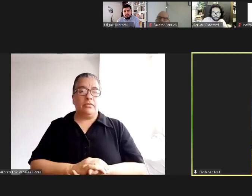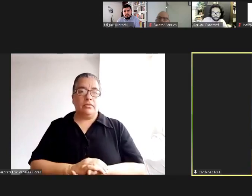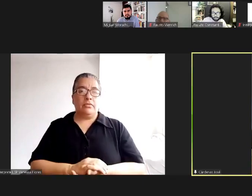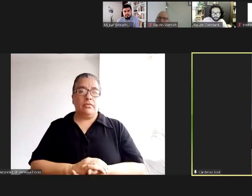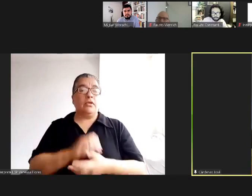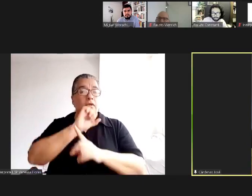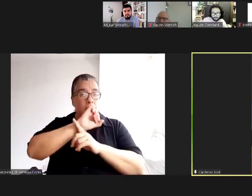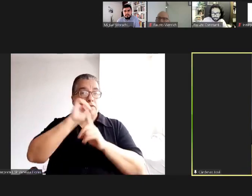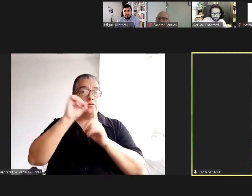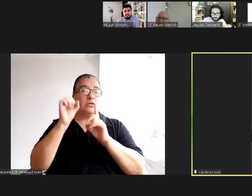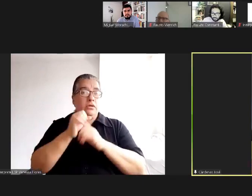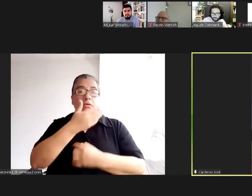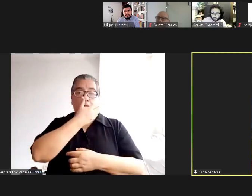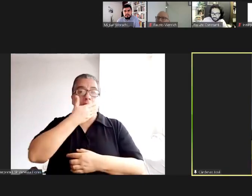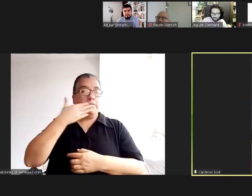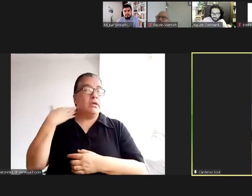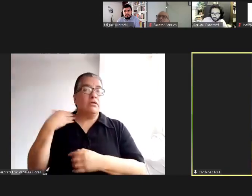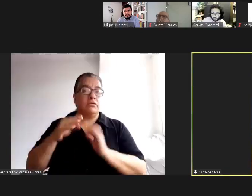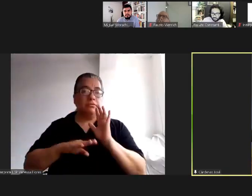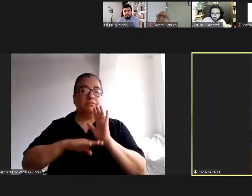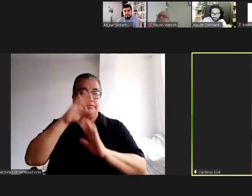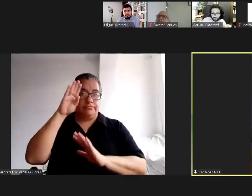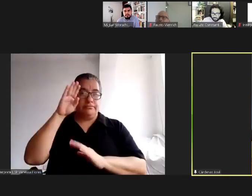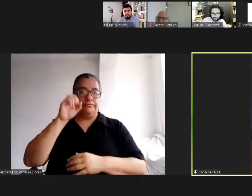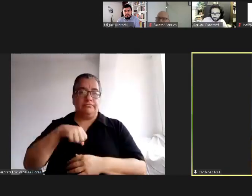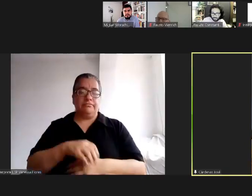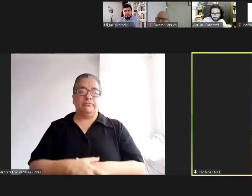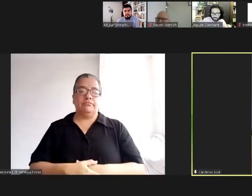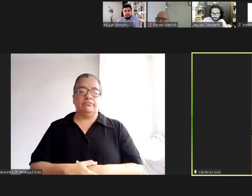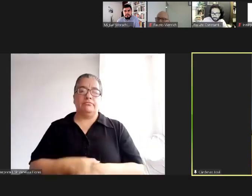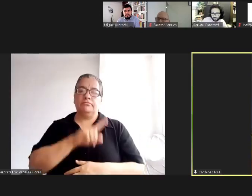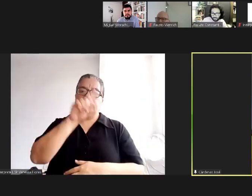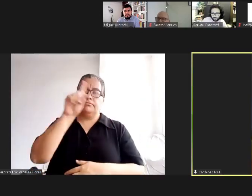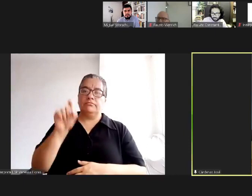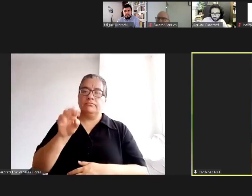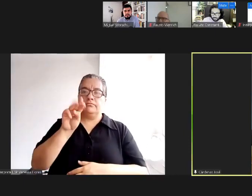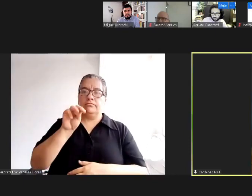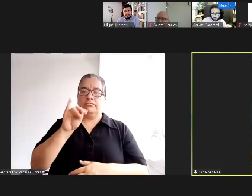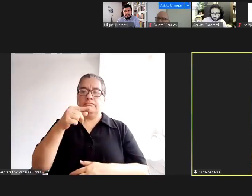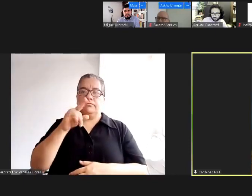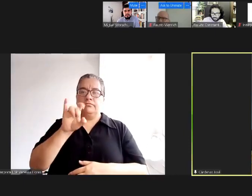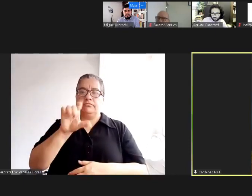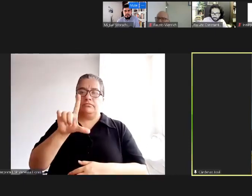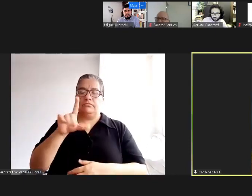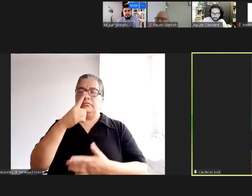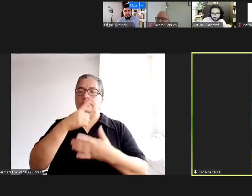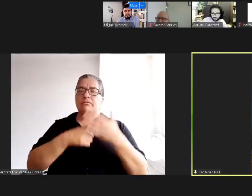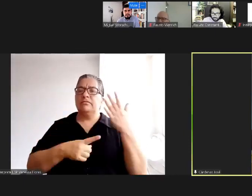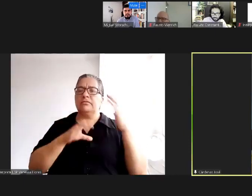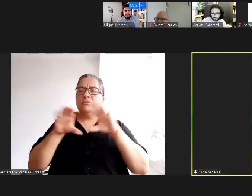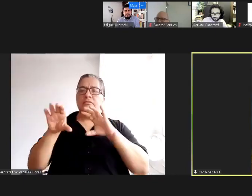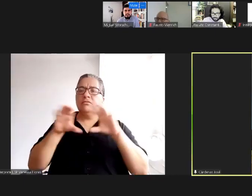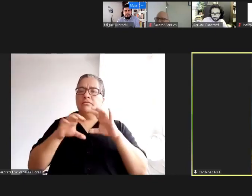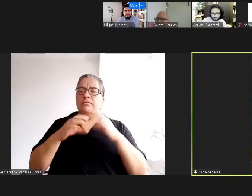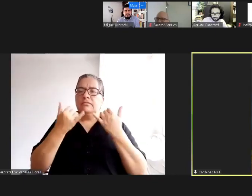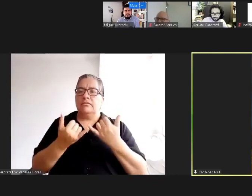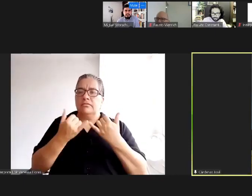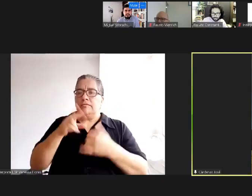Quería preguntarte, Miguel, ¿qué están haciendo como Creative Commons en Perú? Digamos, más